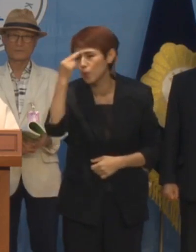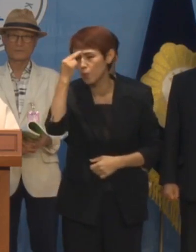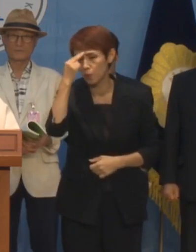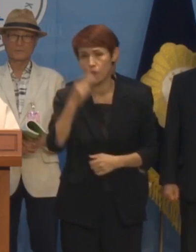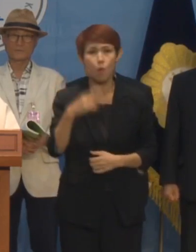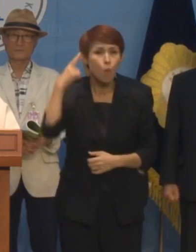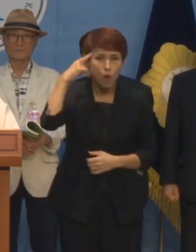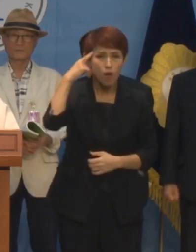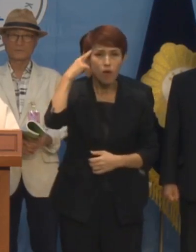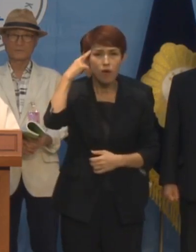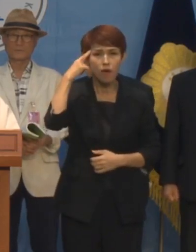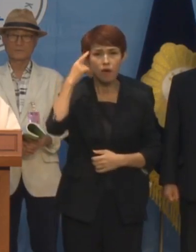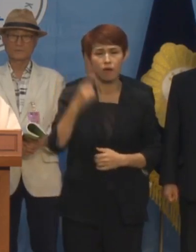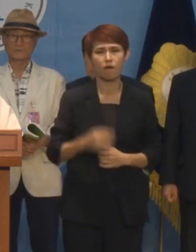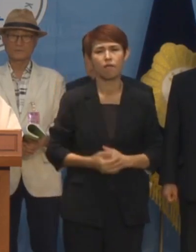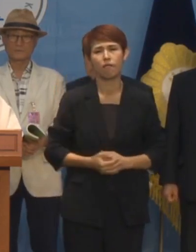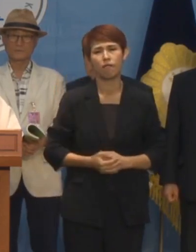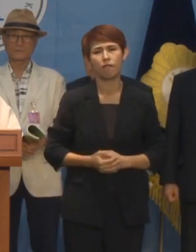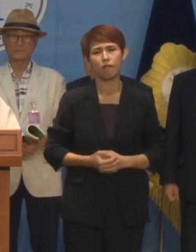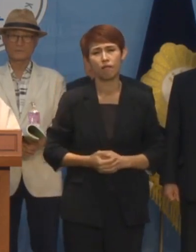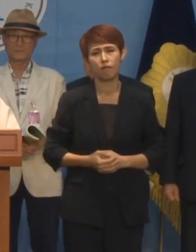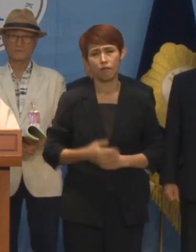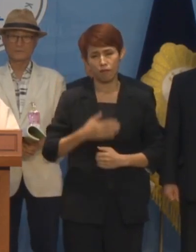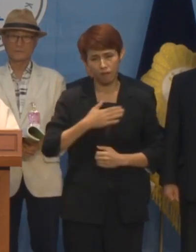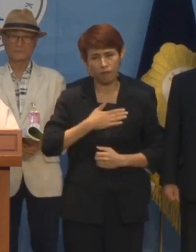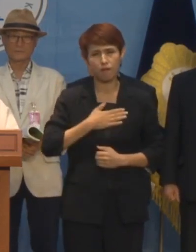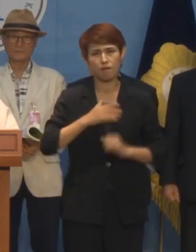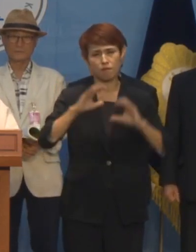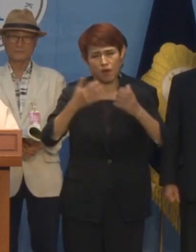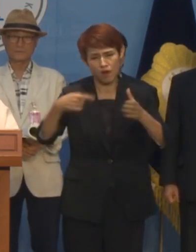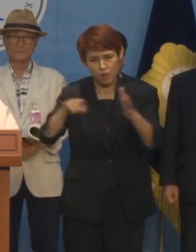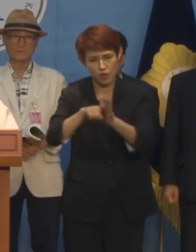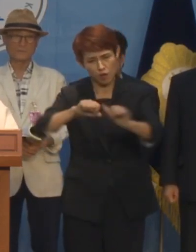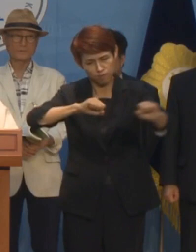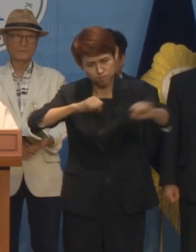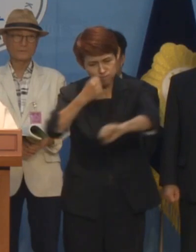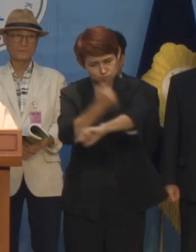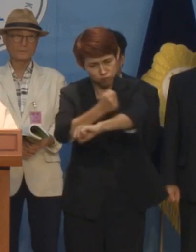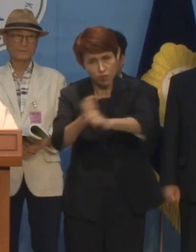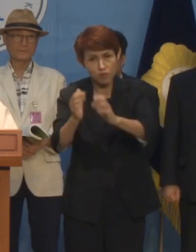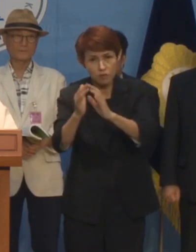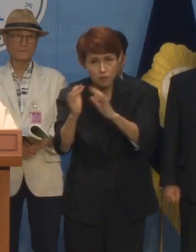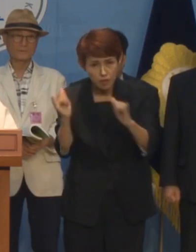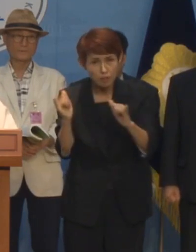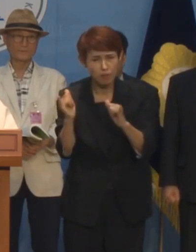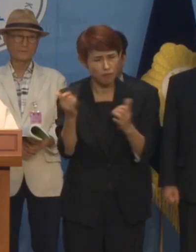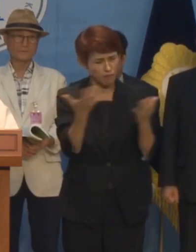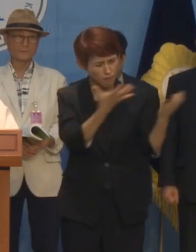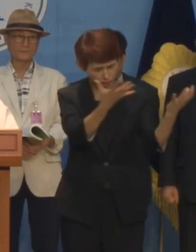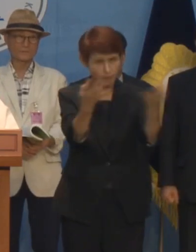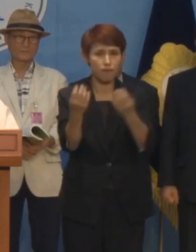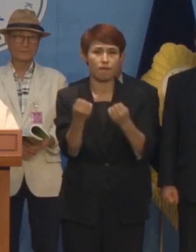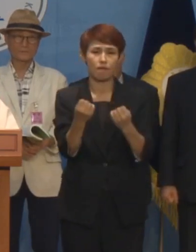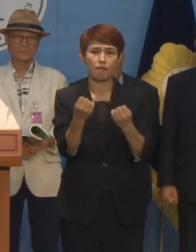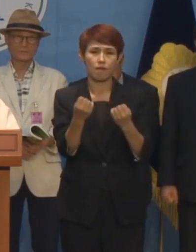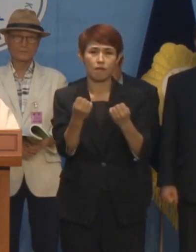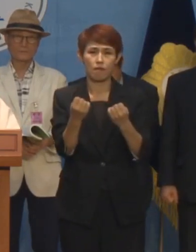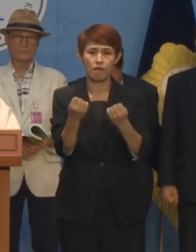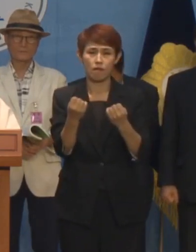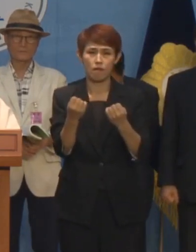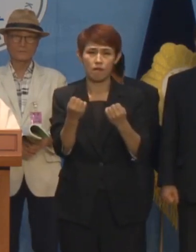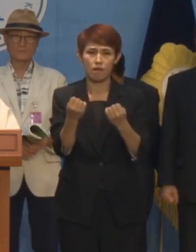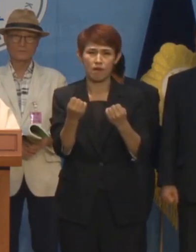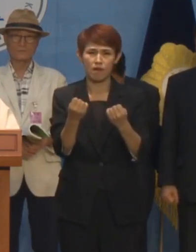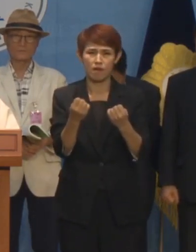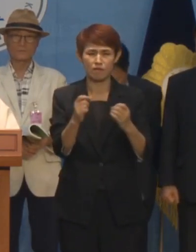왜? 이렇게 내처럼 살아온 민주화 운동의 관련자들이 엄청 많을 겁니다. 내 주변에 대부분이